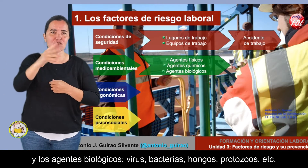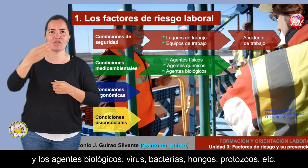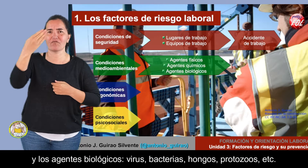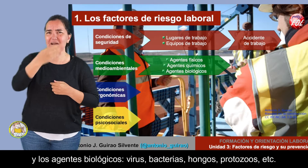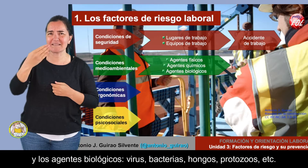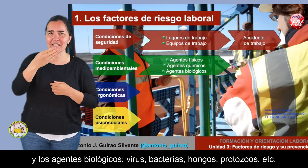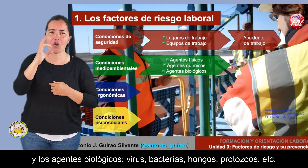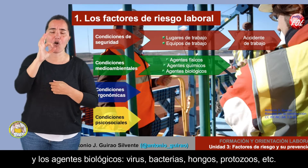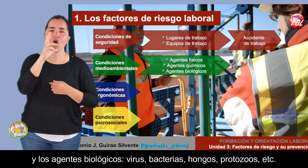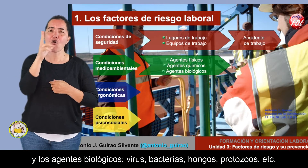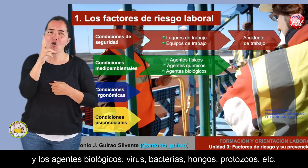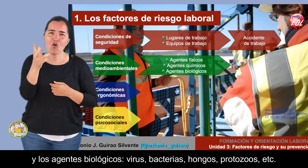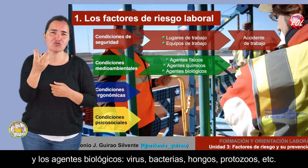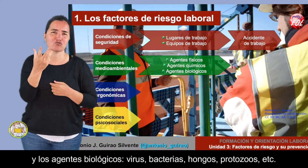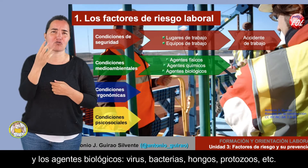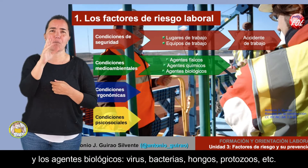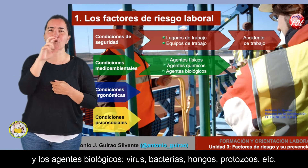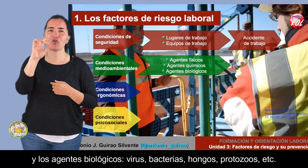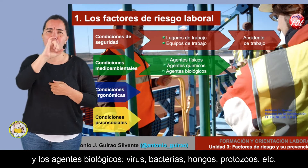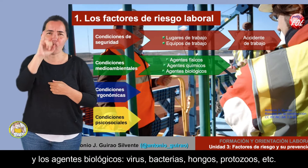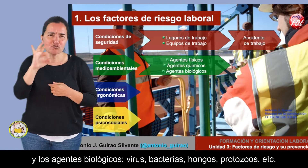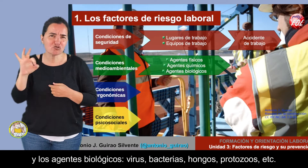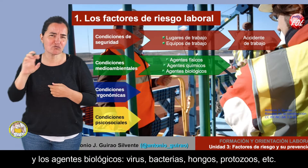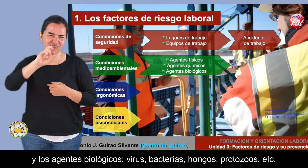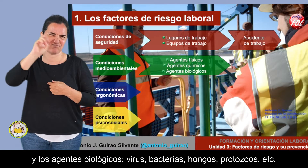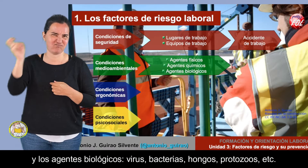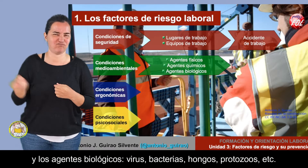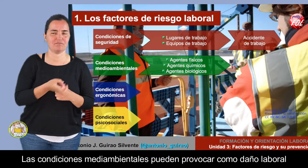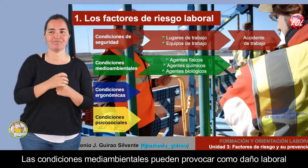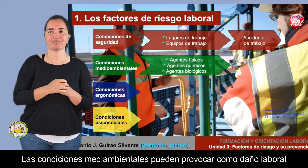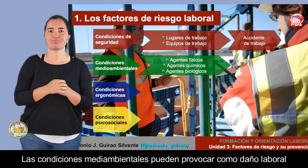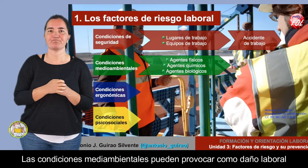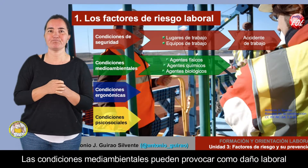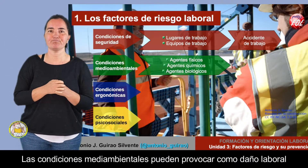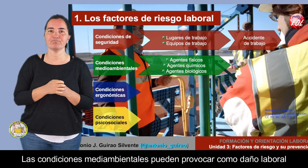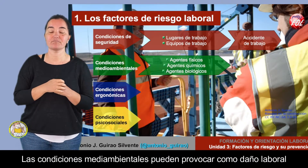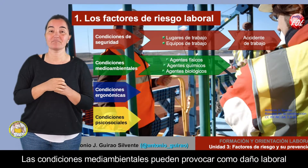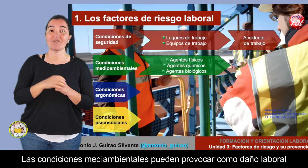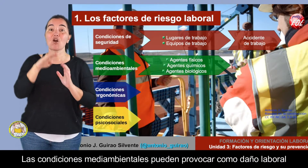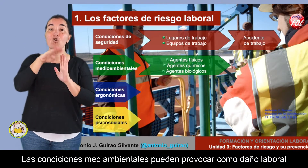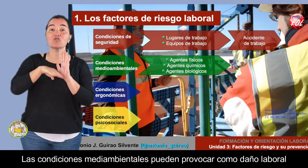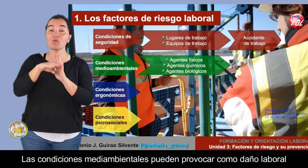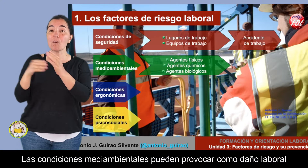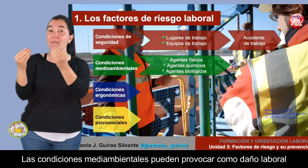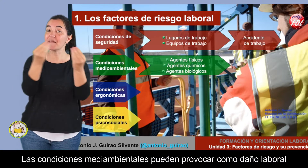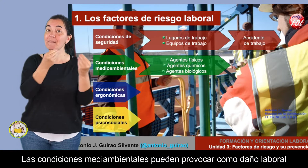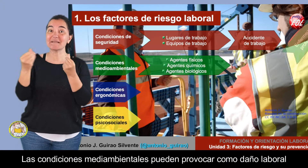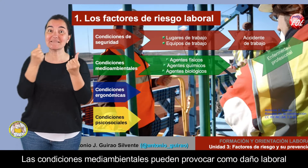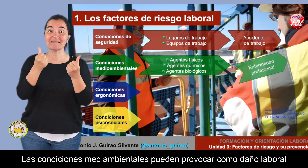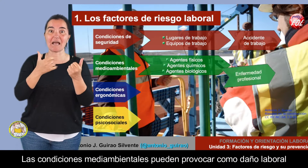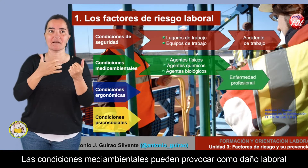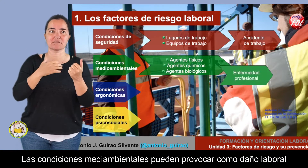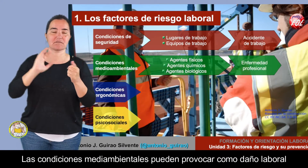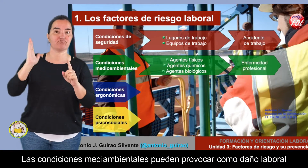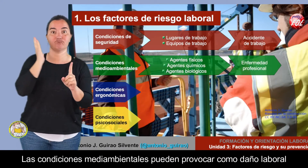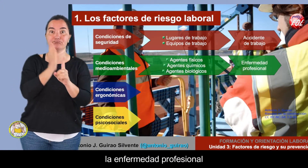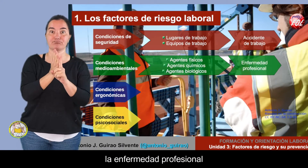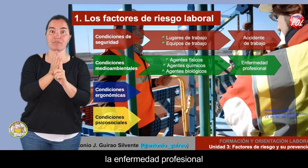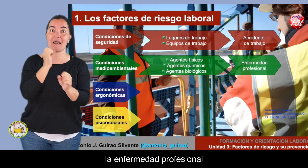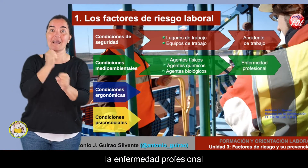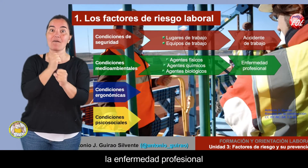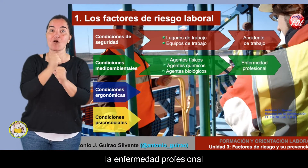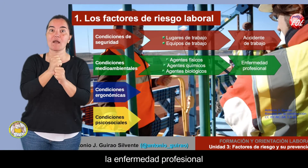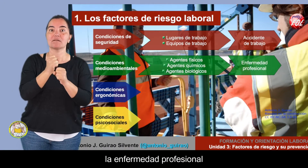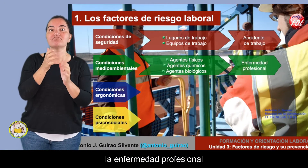virus, bacterias, hongos, protozoos, etc. Las condiciones medioambientales pueden provocar como daño laboral